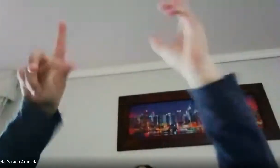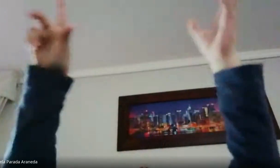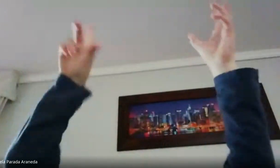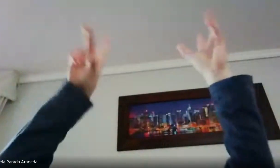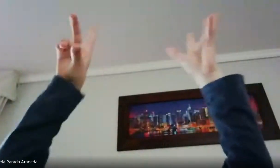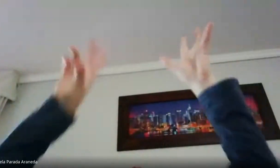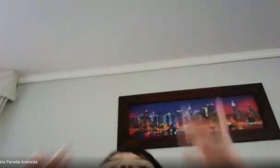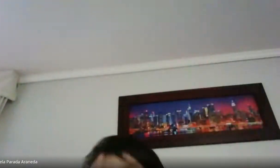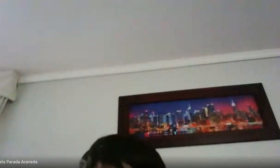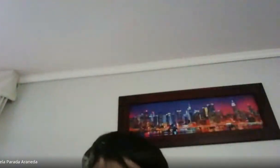¿Cómo están?